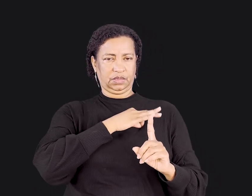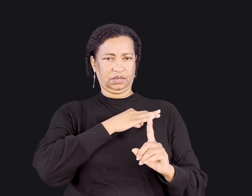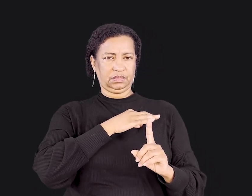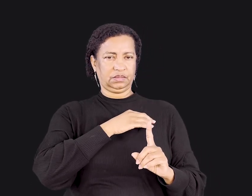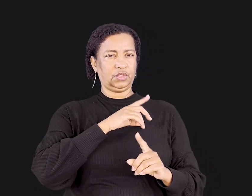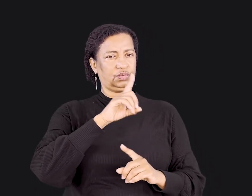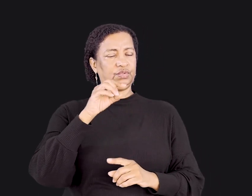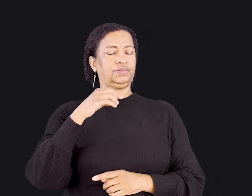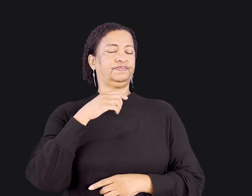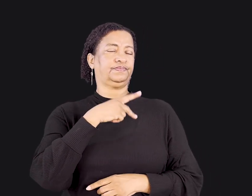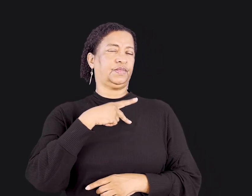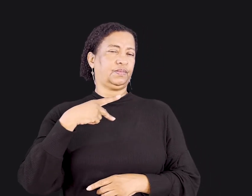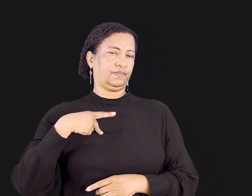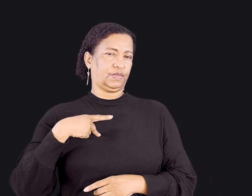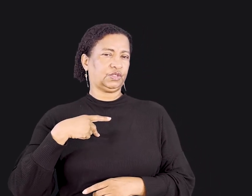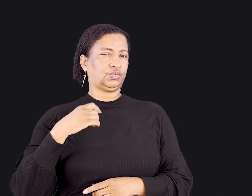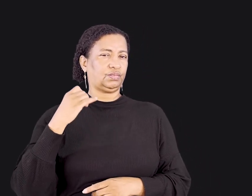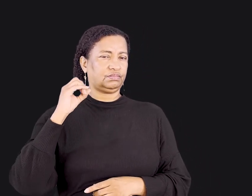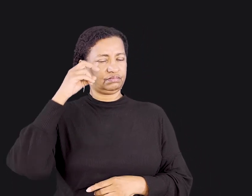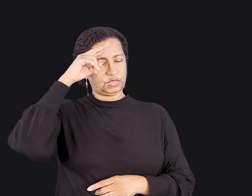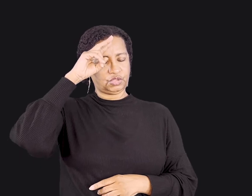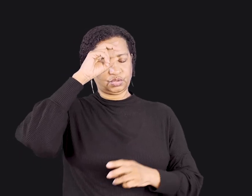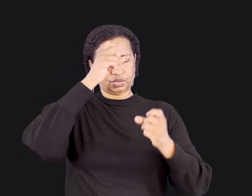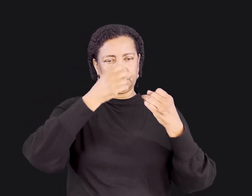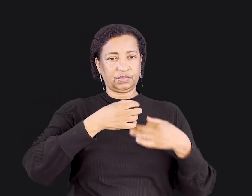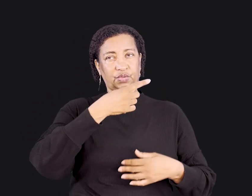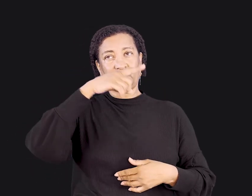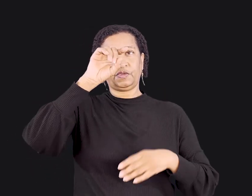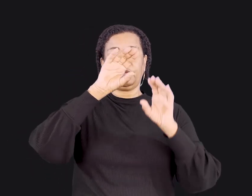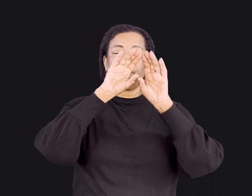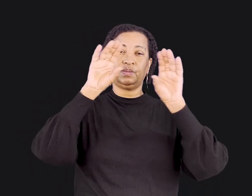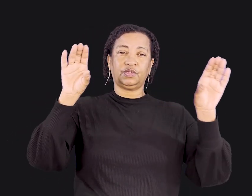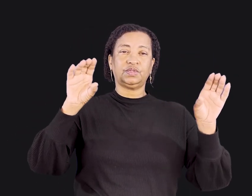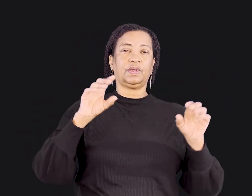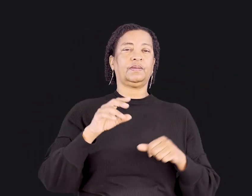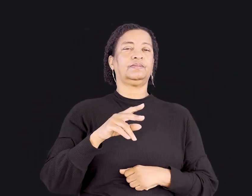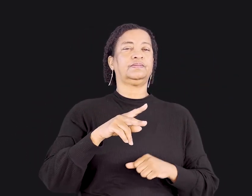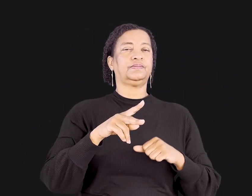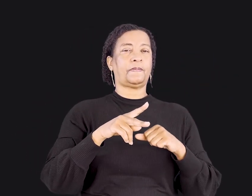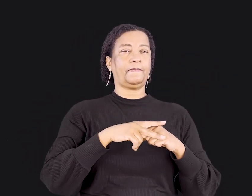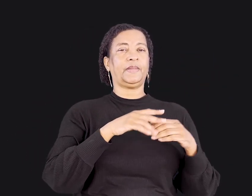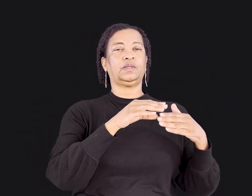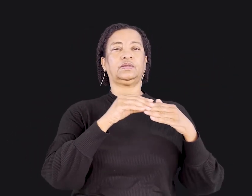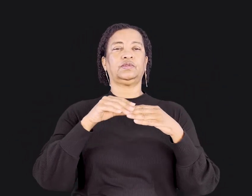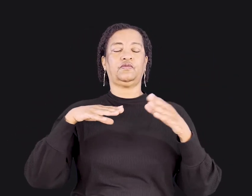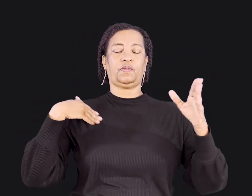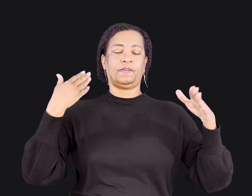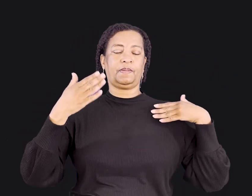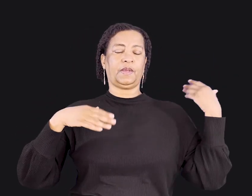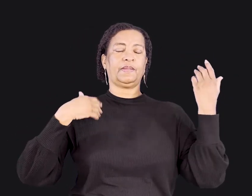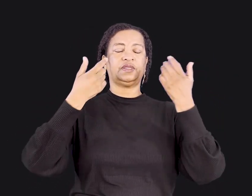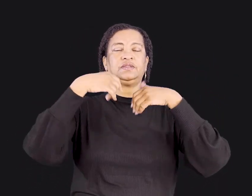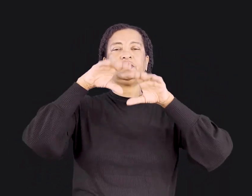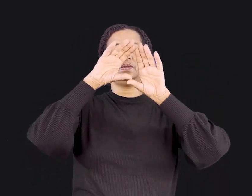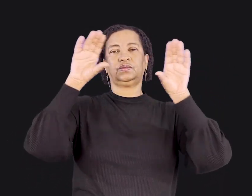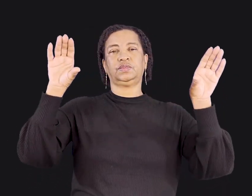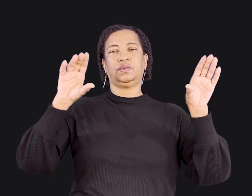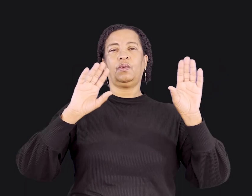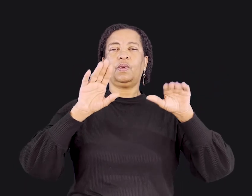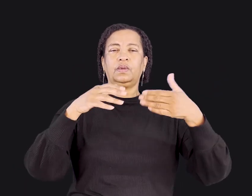de um pastor que foi para o céu e quando chegou lá, São Pedro levou para um passeio pelo céu. Enquanto eles passeavam, o